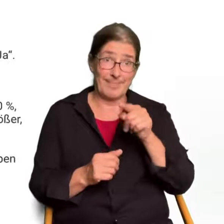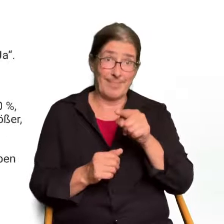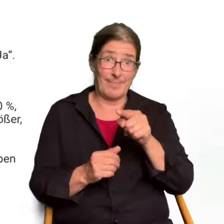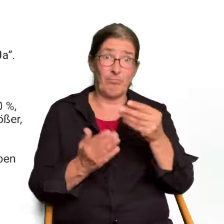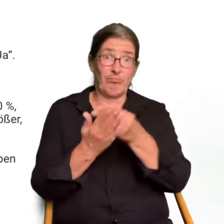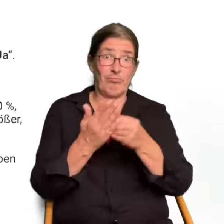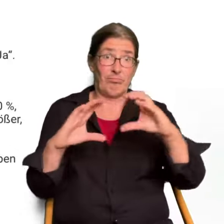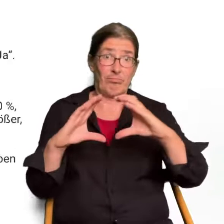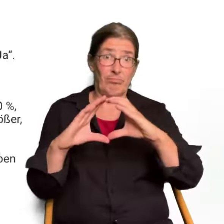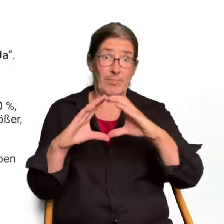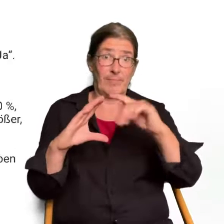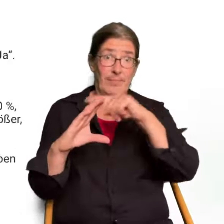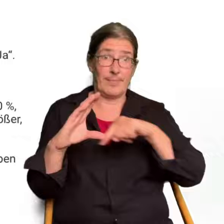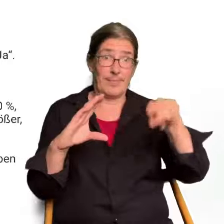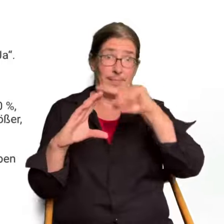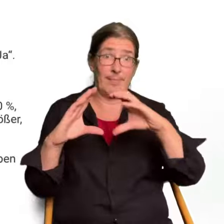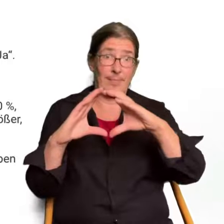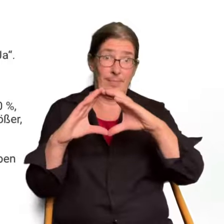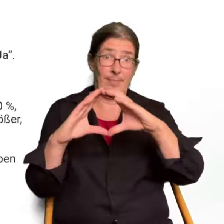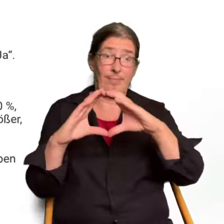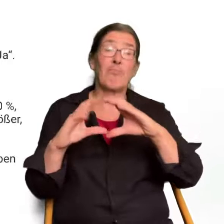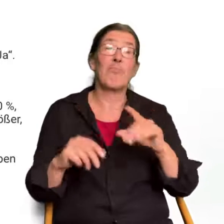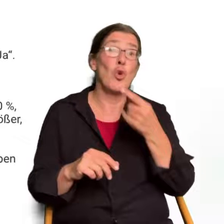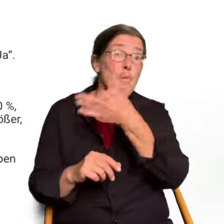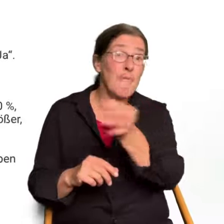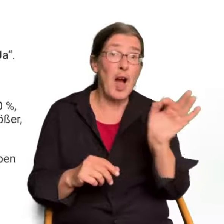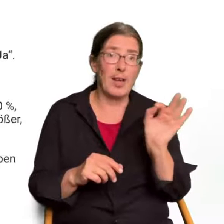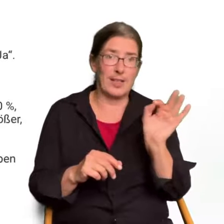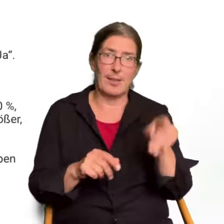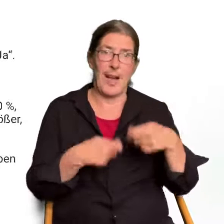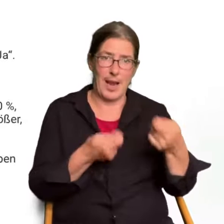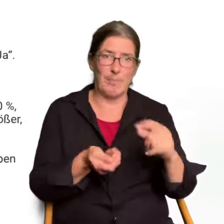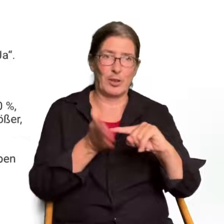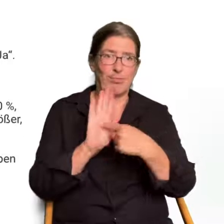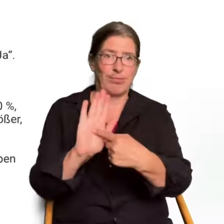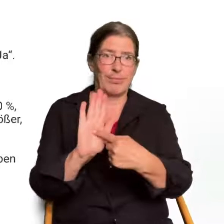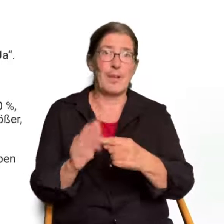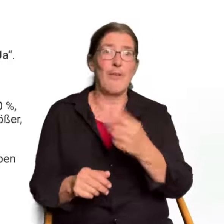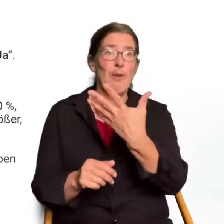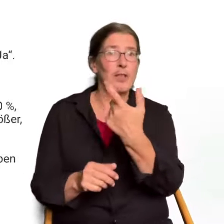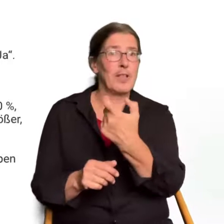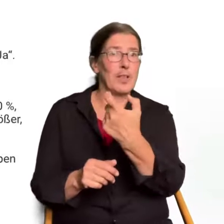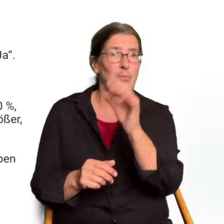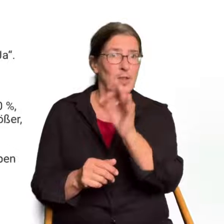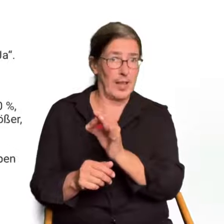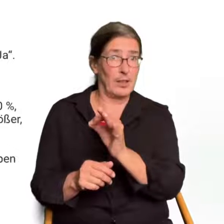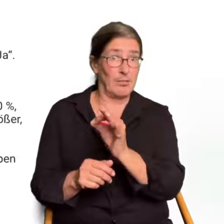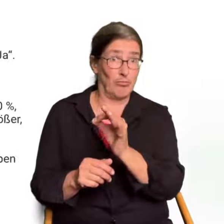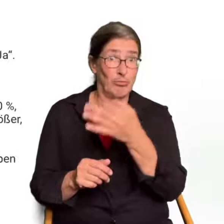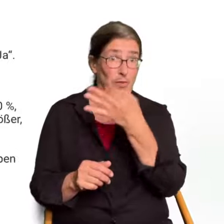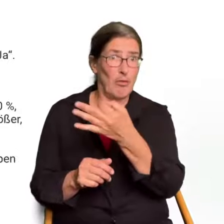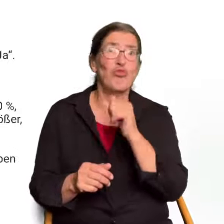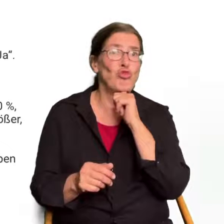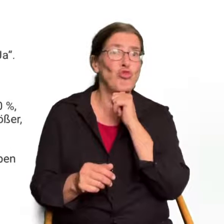hier seht ihr ein Diagramm und dieses Diagramm zeigt das Ergebnis einer Umfrage 25 Prozent der Befragten haben mit